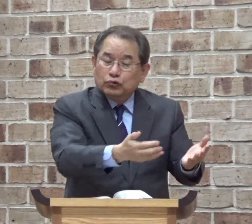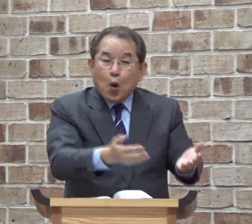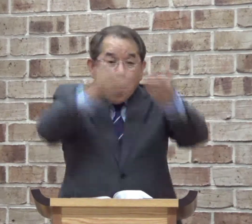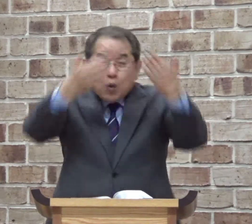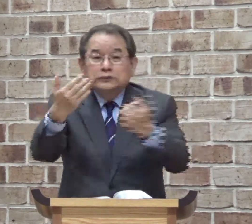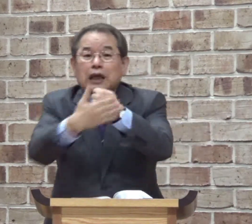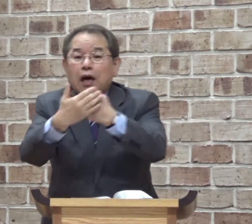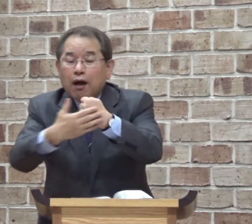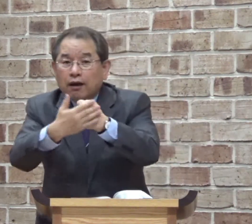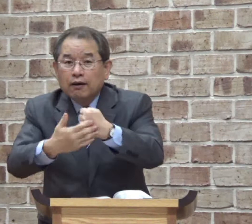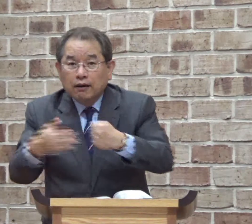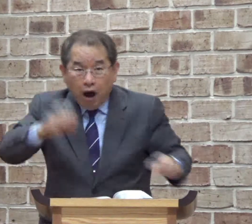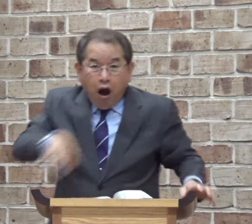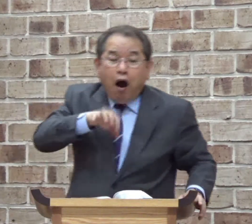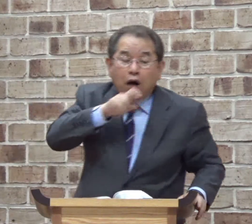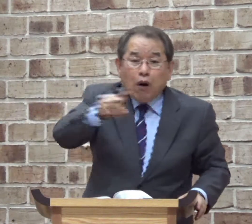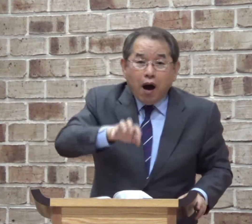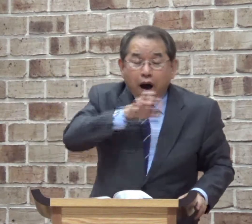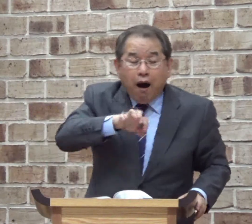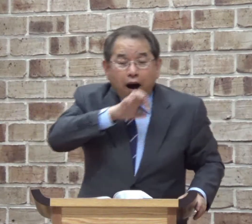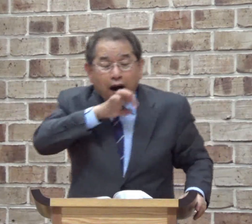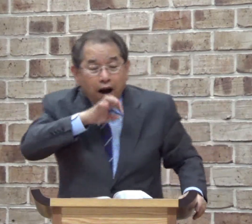풀어주신 하나님께도 그 은혜를 금방 잊고 불평합니다.